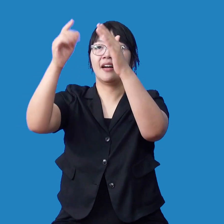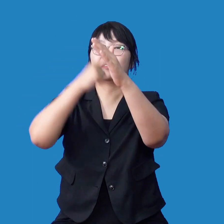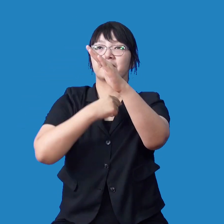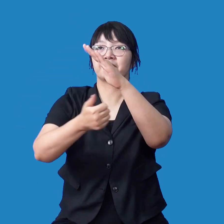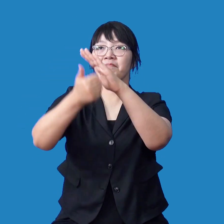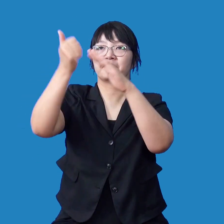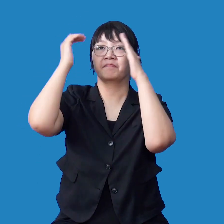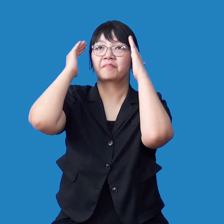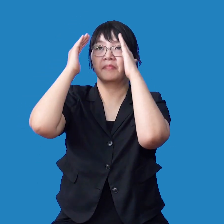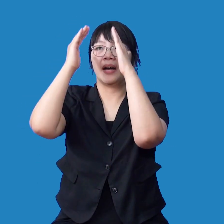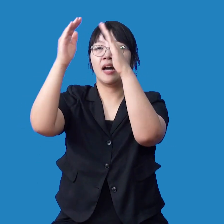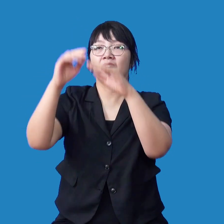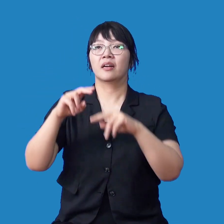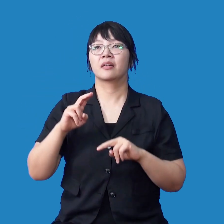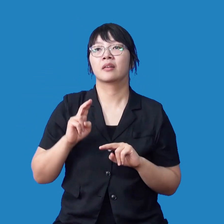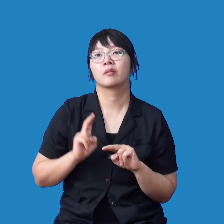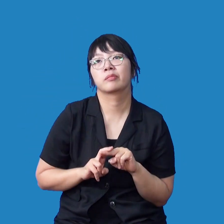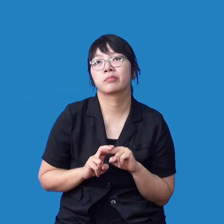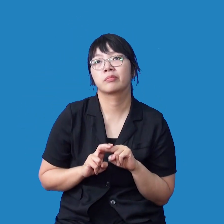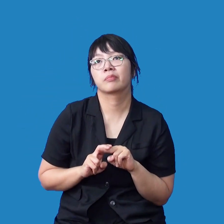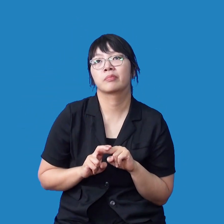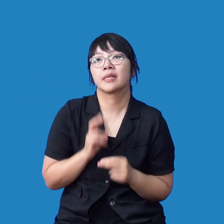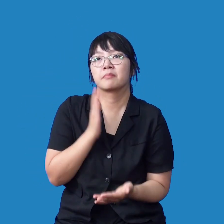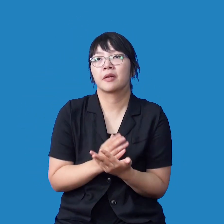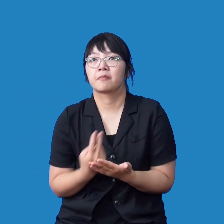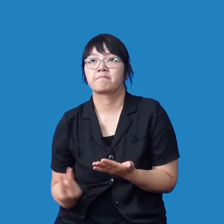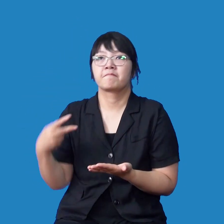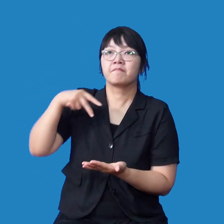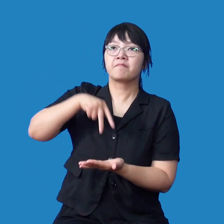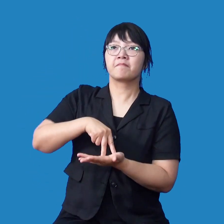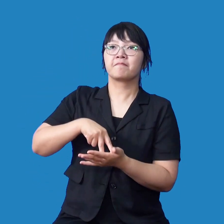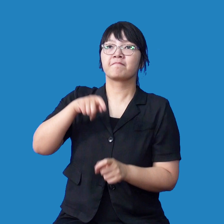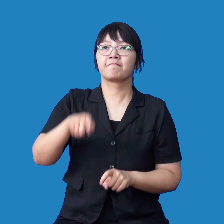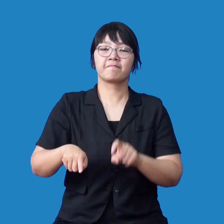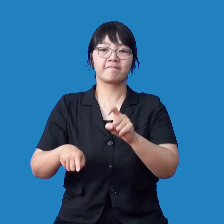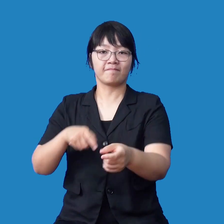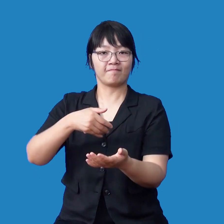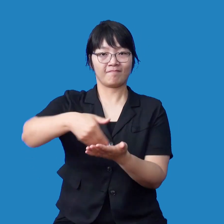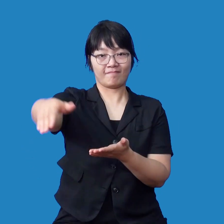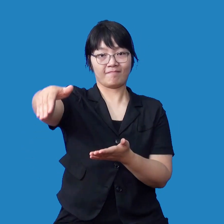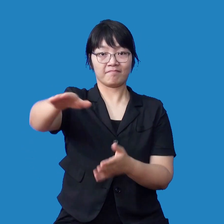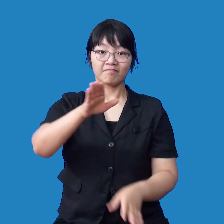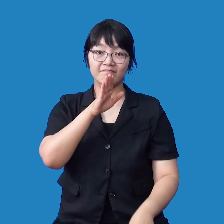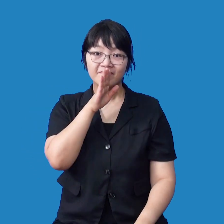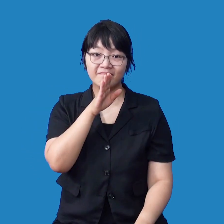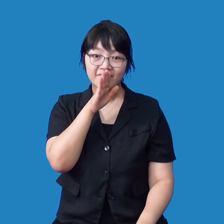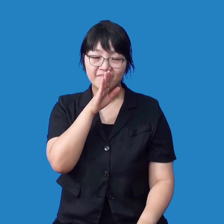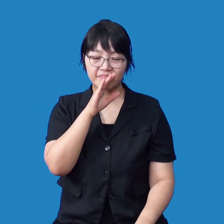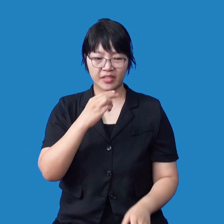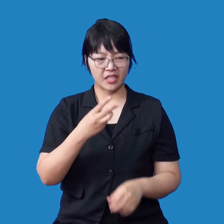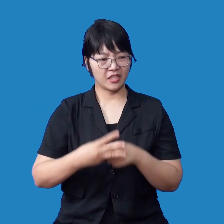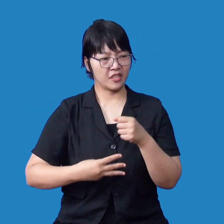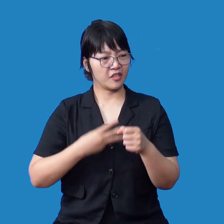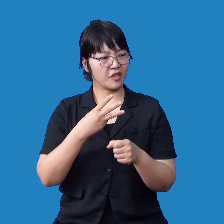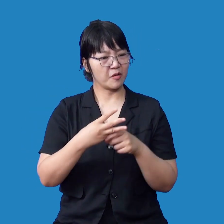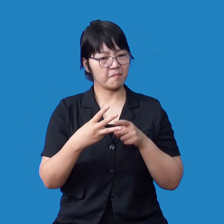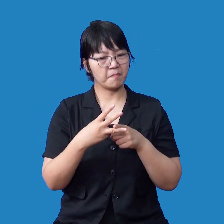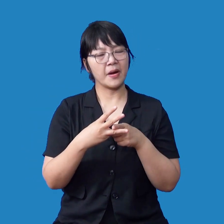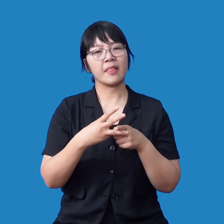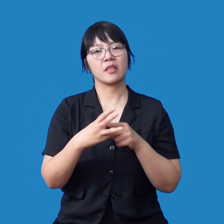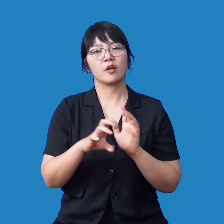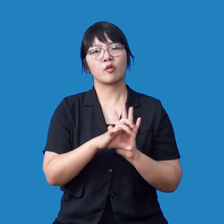않았어요? 다시 전진할 때가 되지 않았습니까? 지나간 2년 반